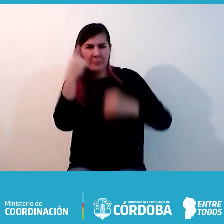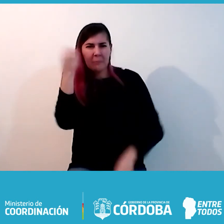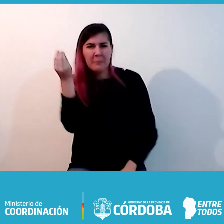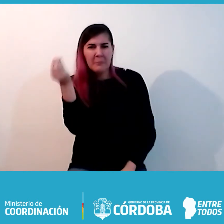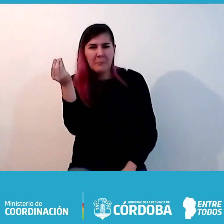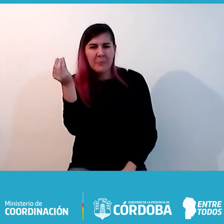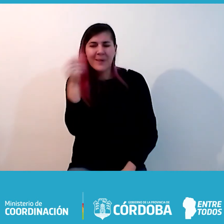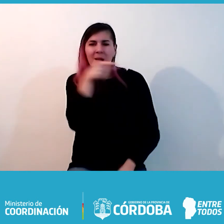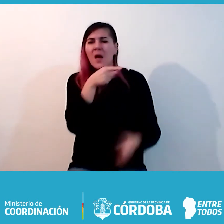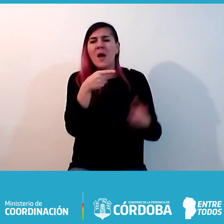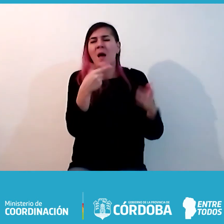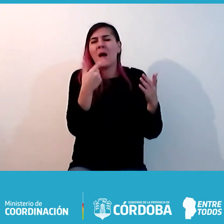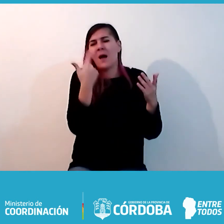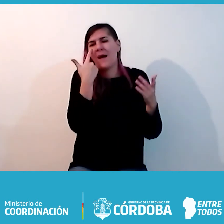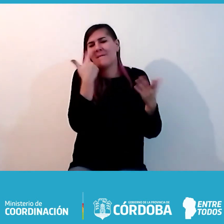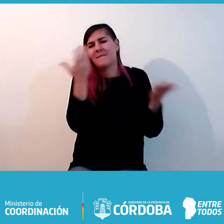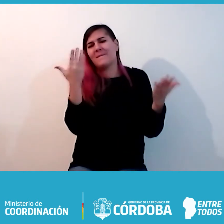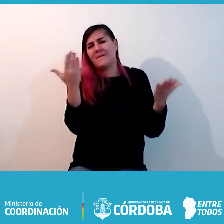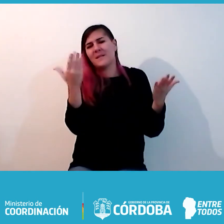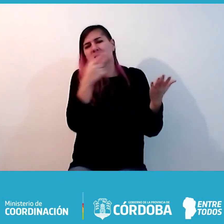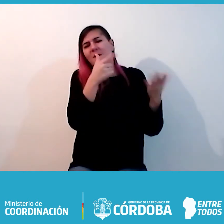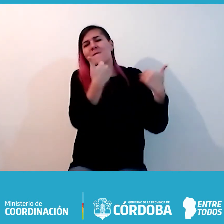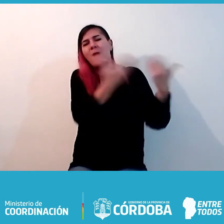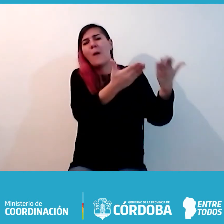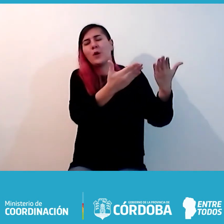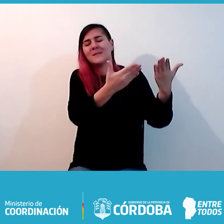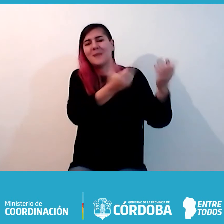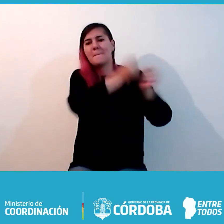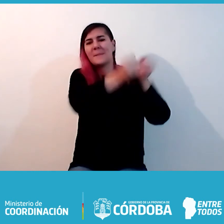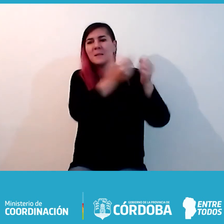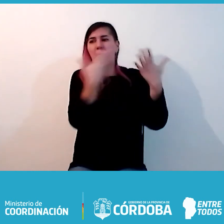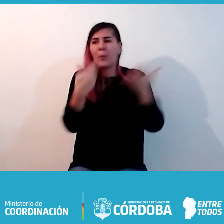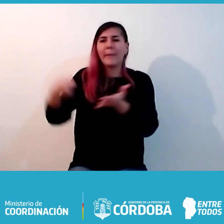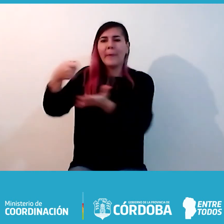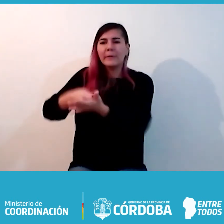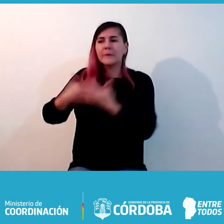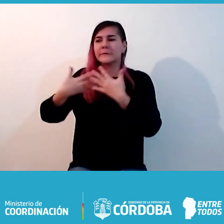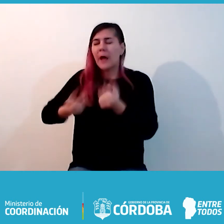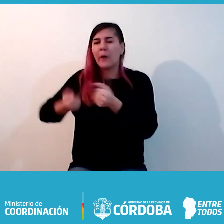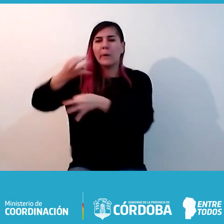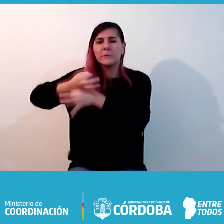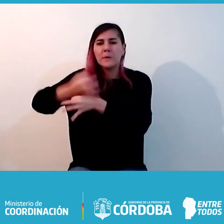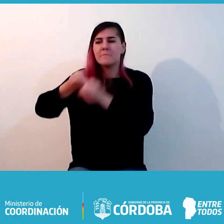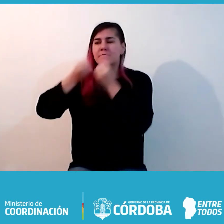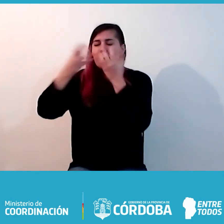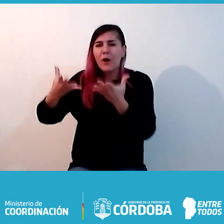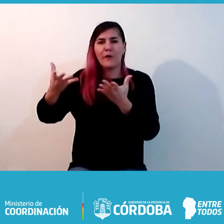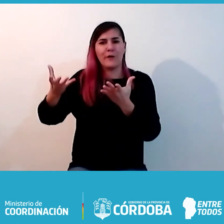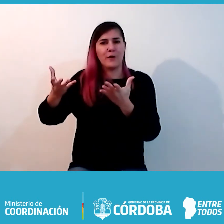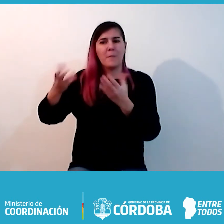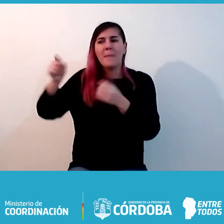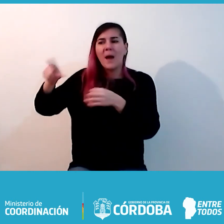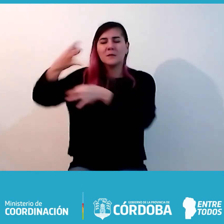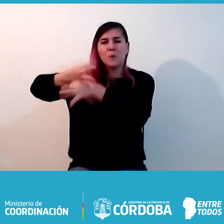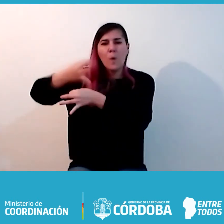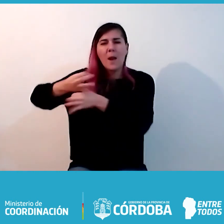donde es evidente que solo se favorecen las empresas, pudiendo invertirse en salud, educación, mejoras a la Ruta 38, puentes para las